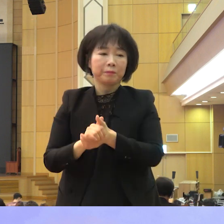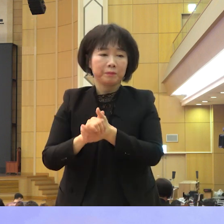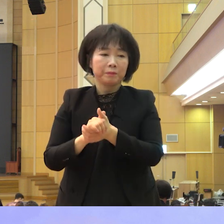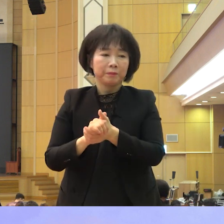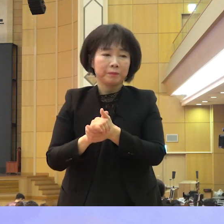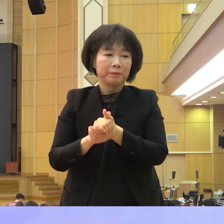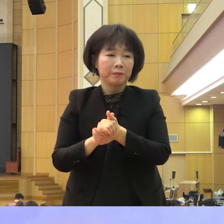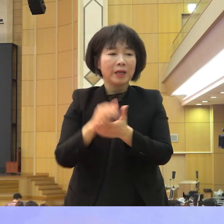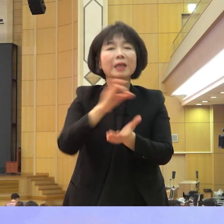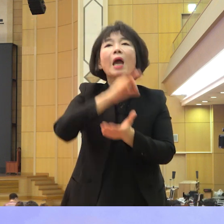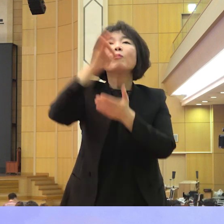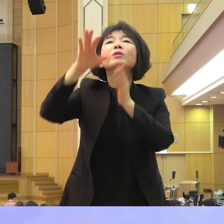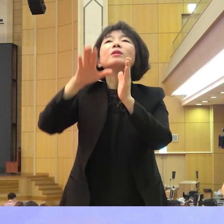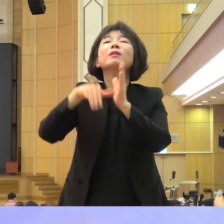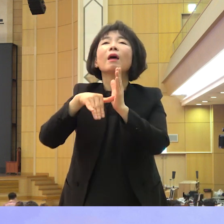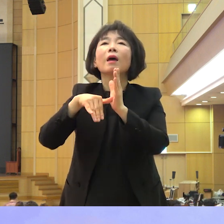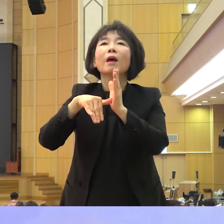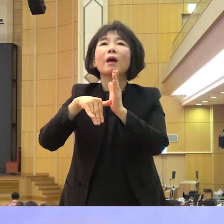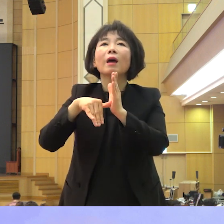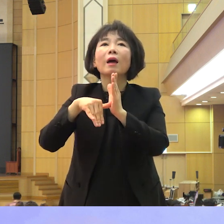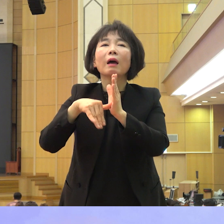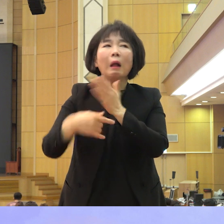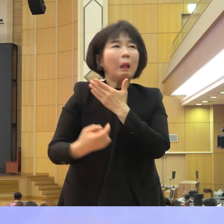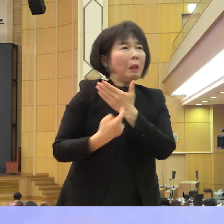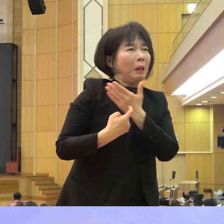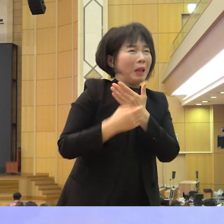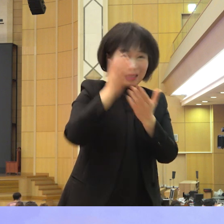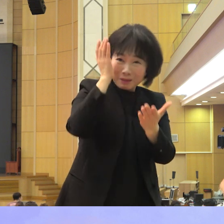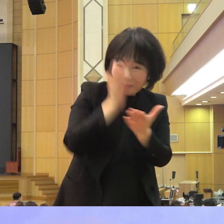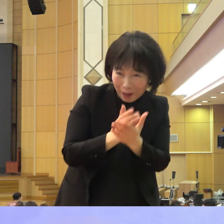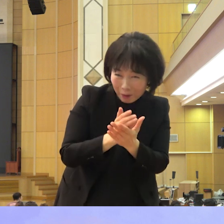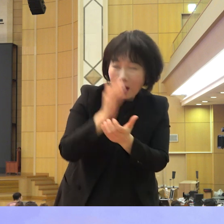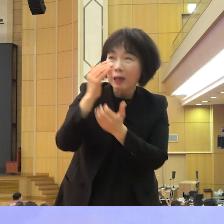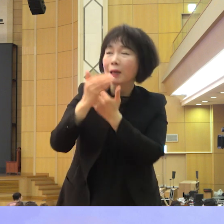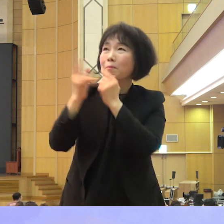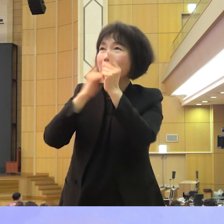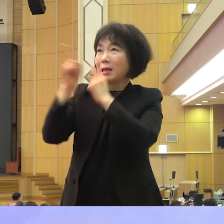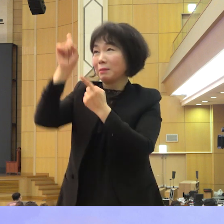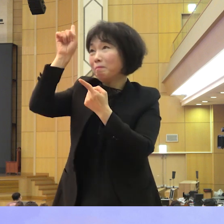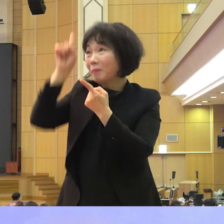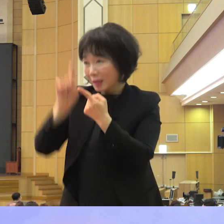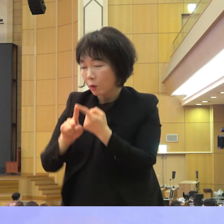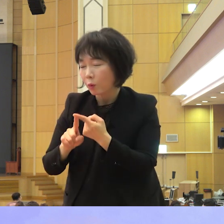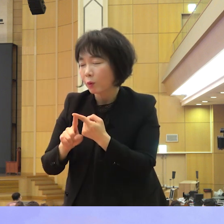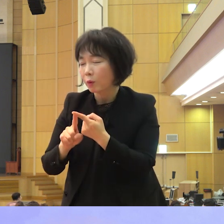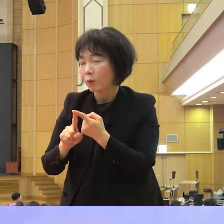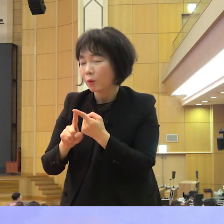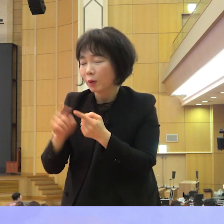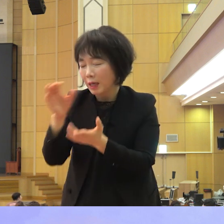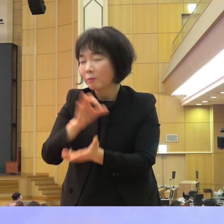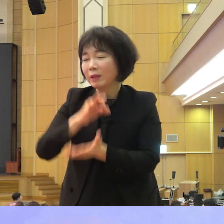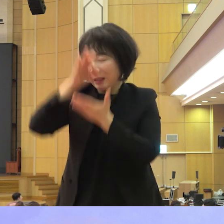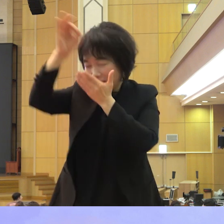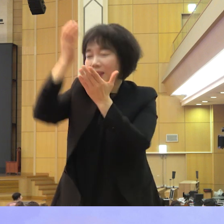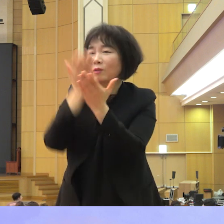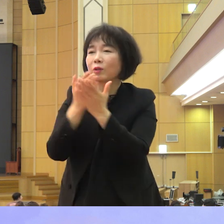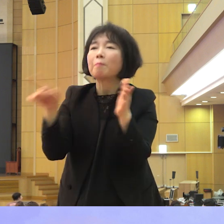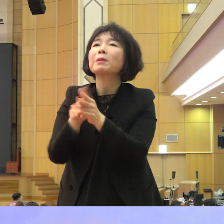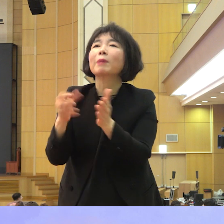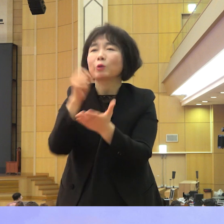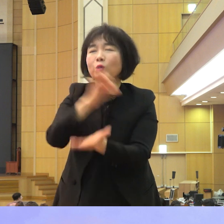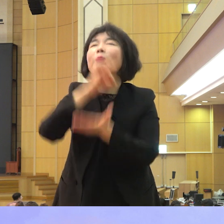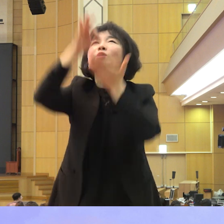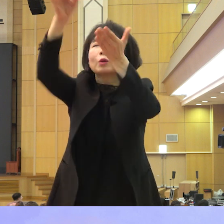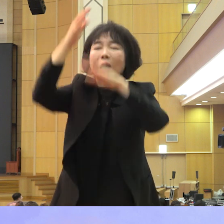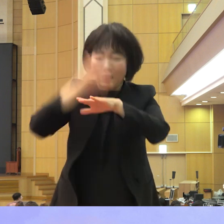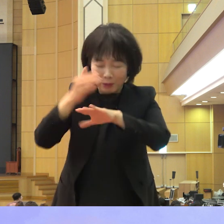시간에도 예물을 드릴 때도 그냥 예물 드리는 시간이니까 예물 드린다고 하지 말고 하나님 말씀에 따라 예물을 드리게 하시고 믿음으로 드리게